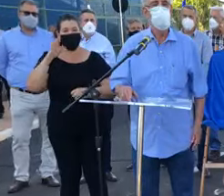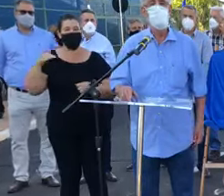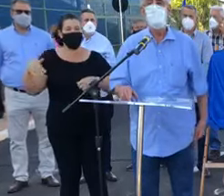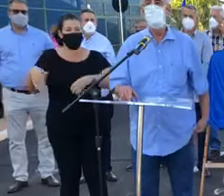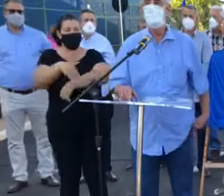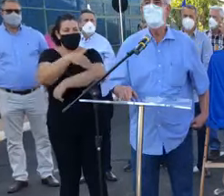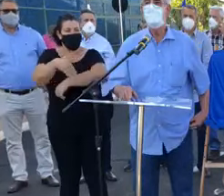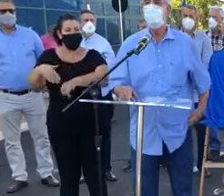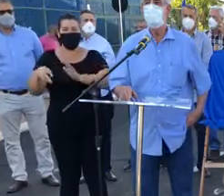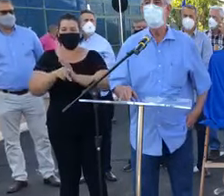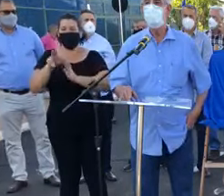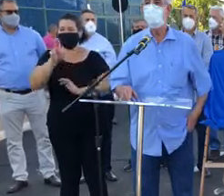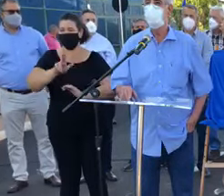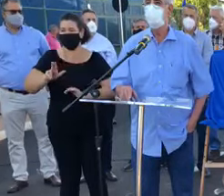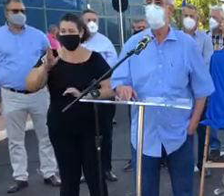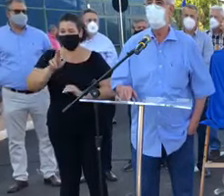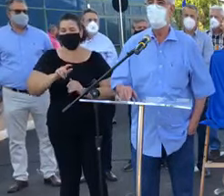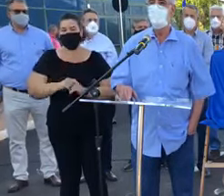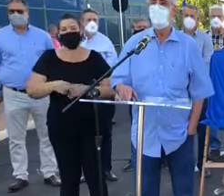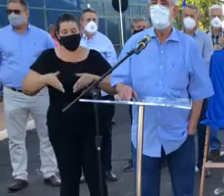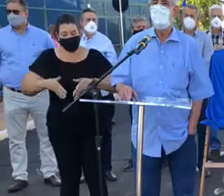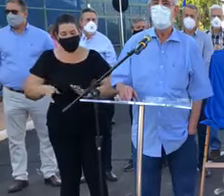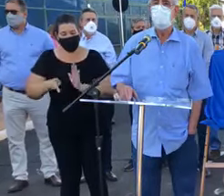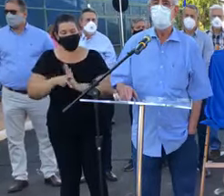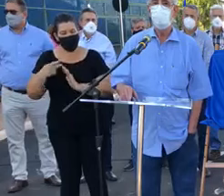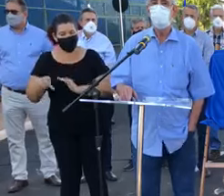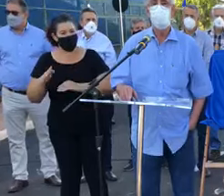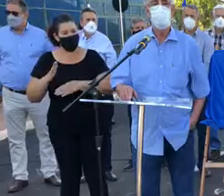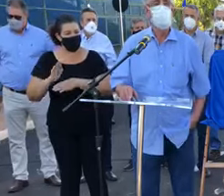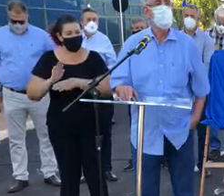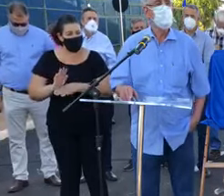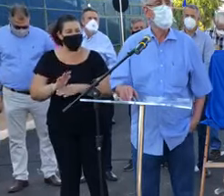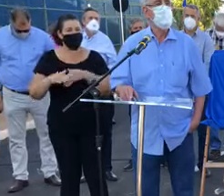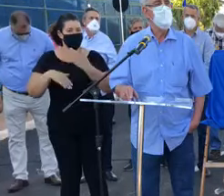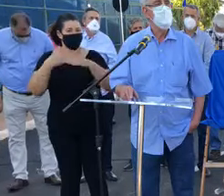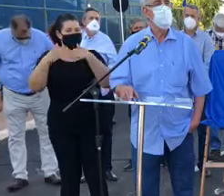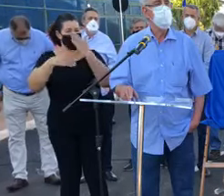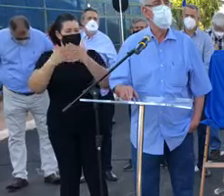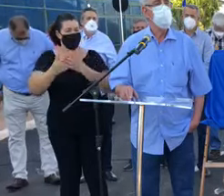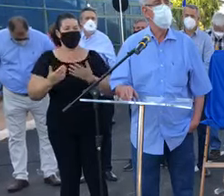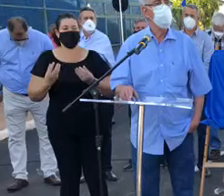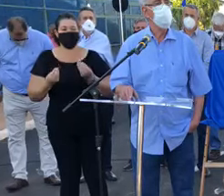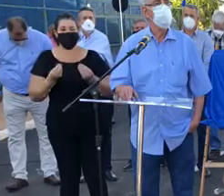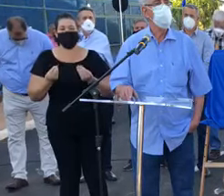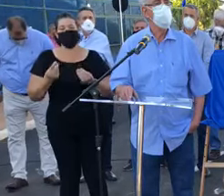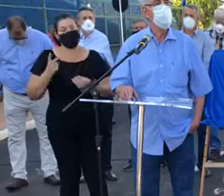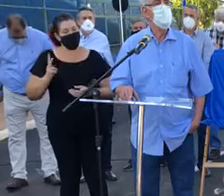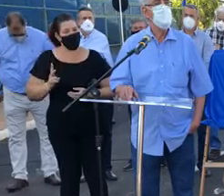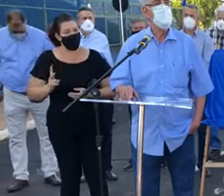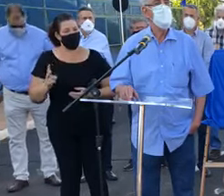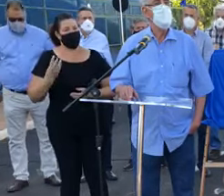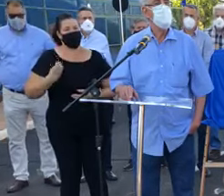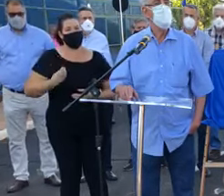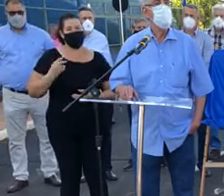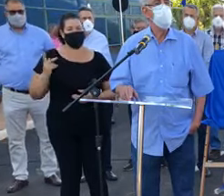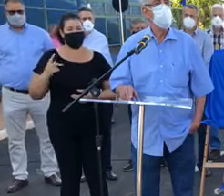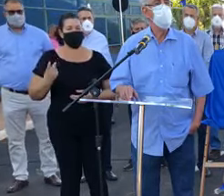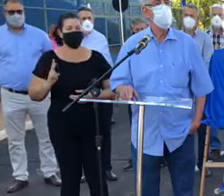avenidas de Uberlândia, na cidade em que ele nasceu e ajudou a construir, é uma forma de eternizar a história